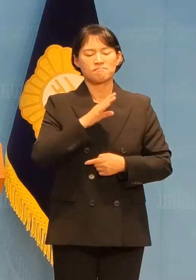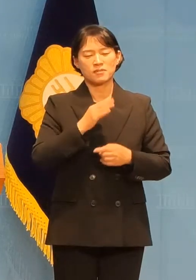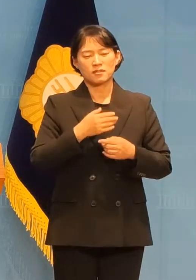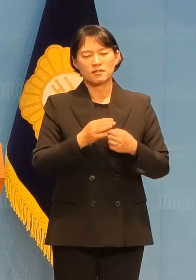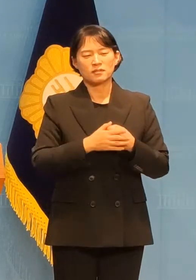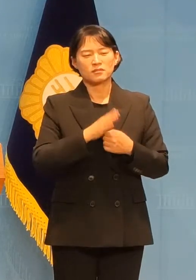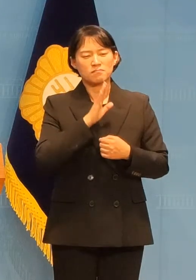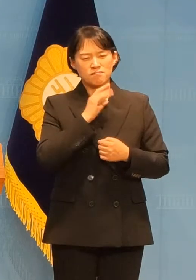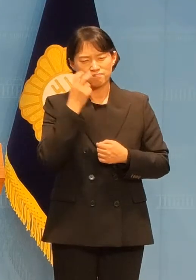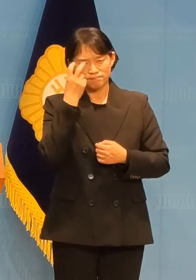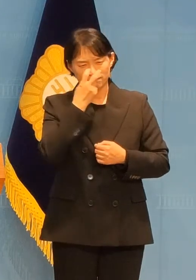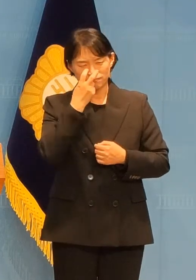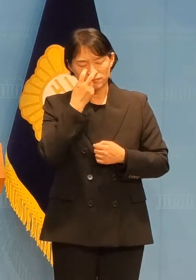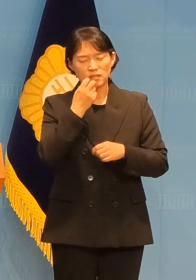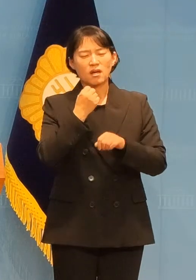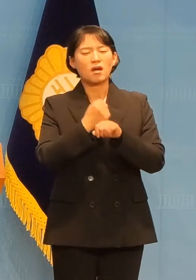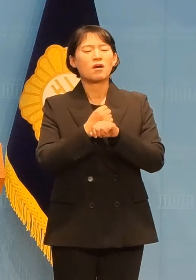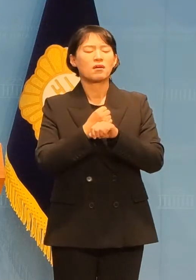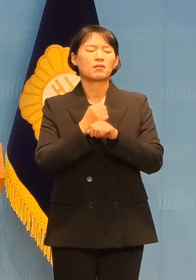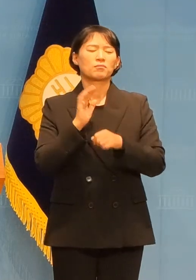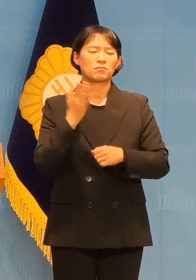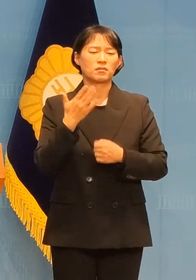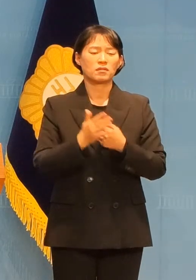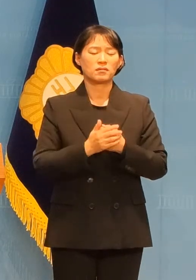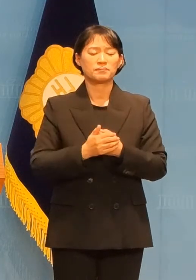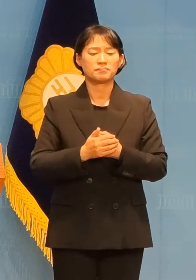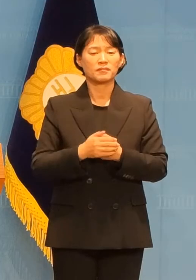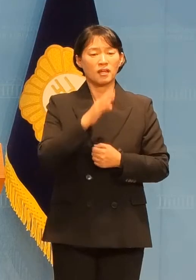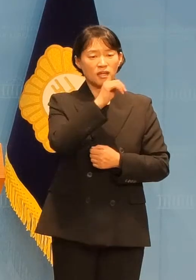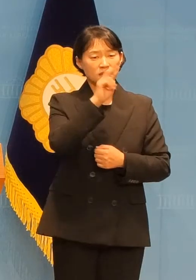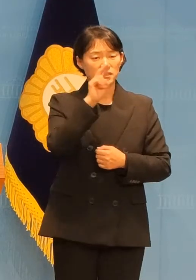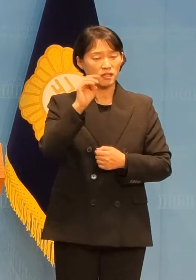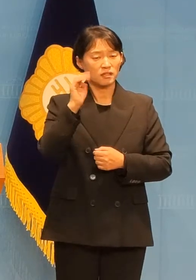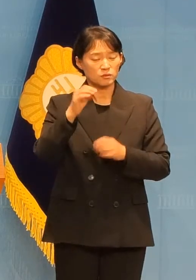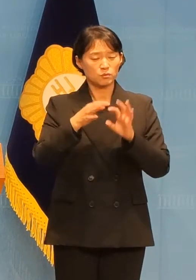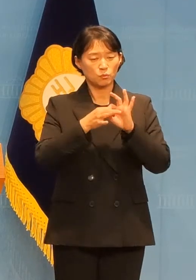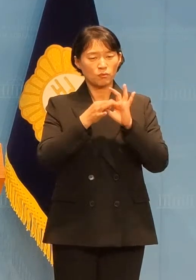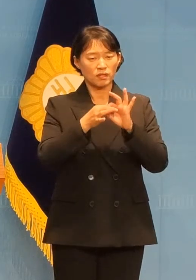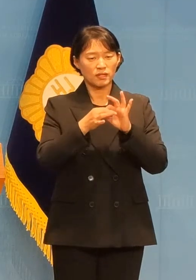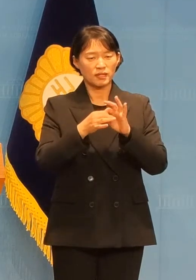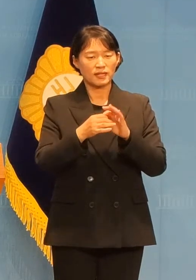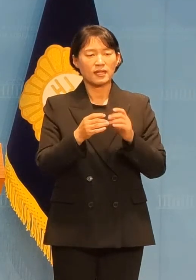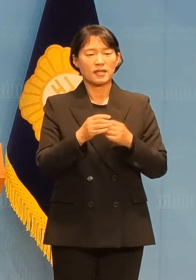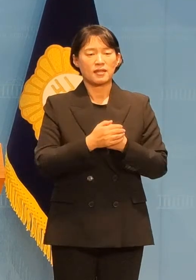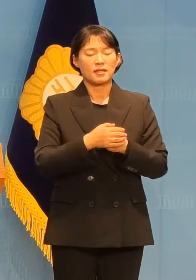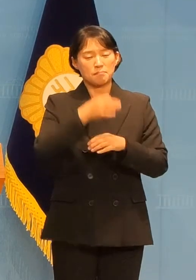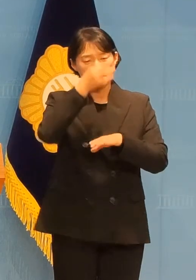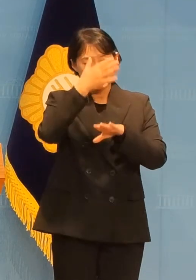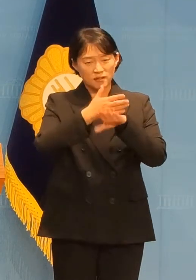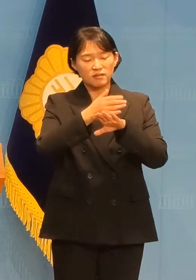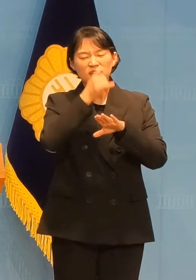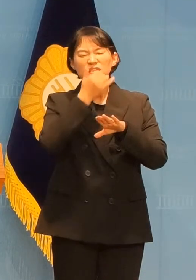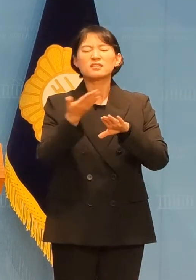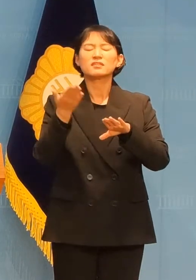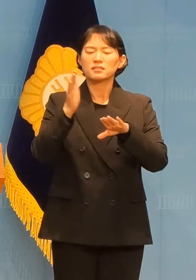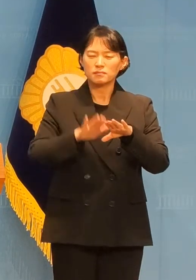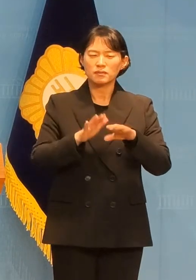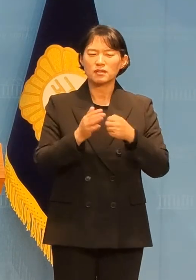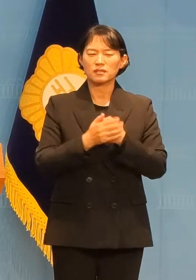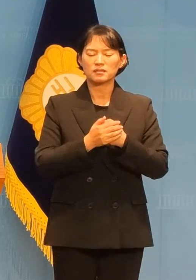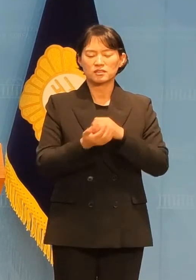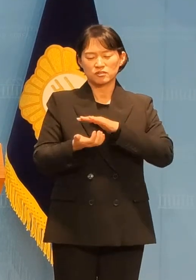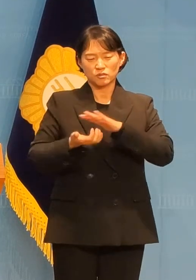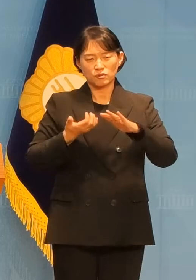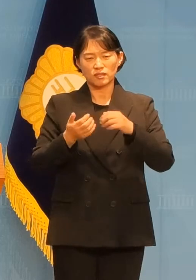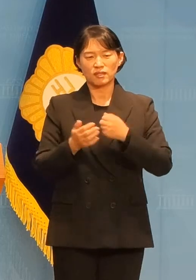신중함이 전제되어야 합니다. 사후적으로 SNS를 통해 정정과 사과가 이루어졌으나 그에